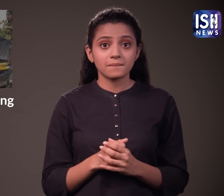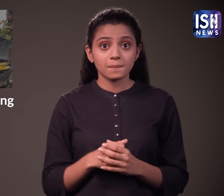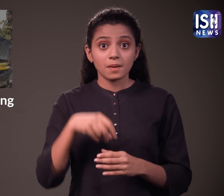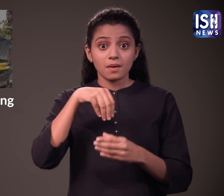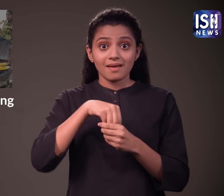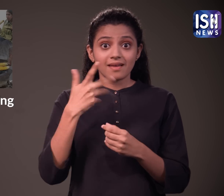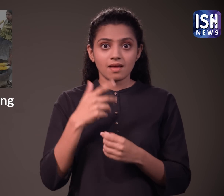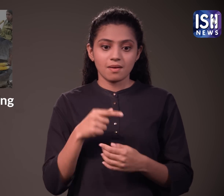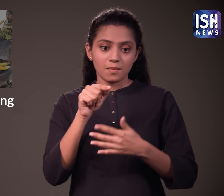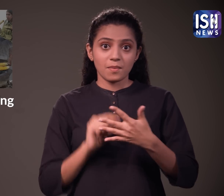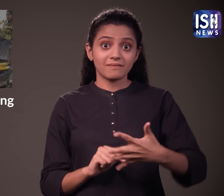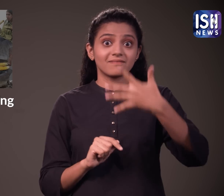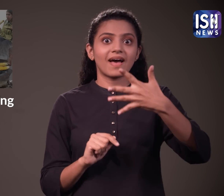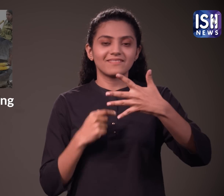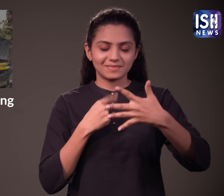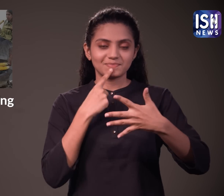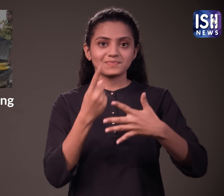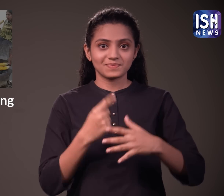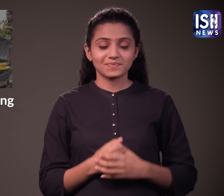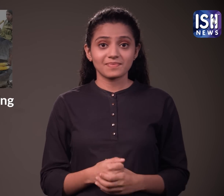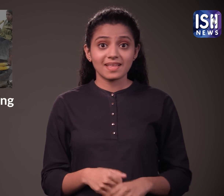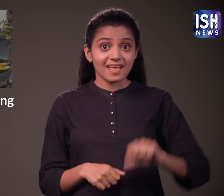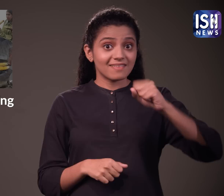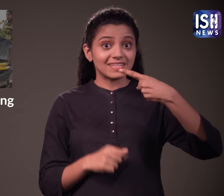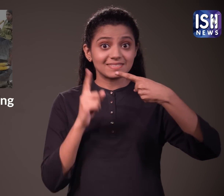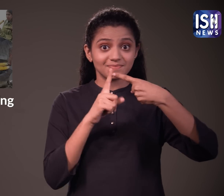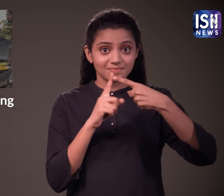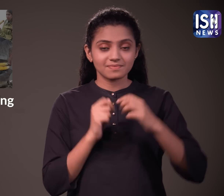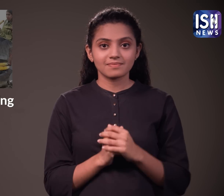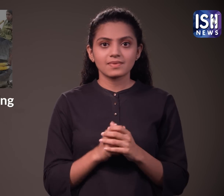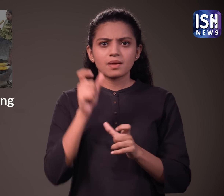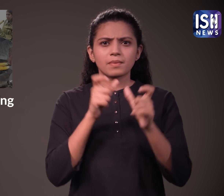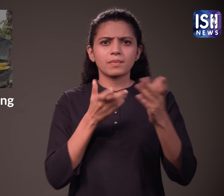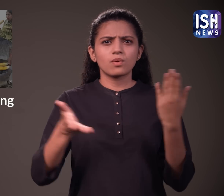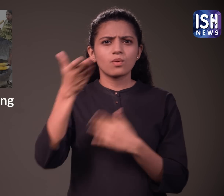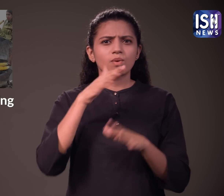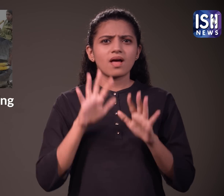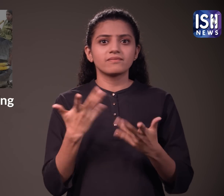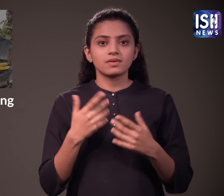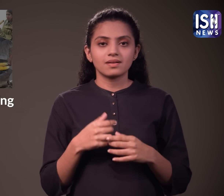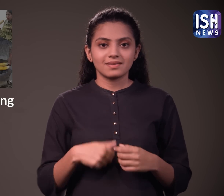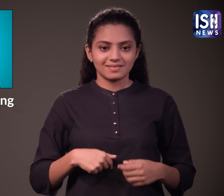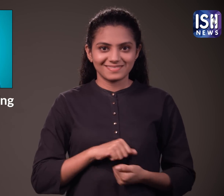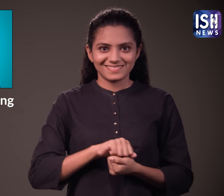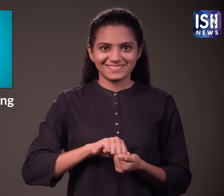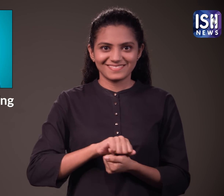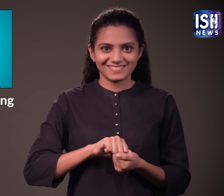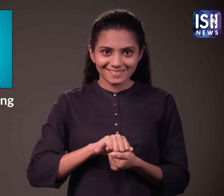यहां इसके शीर्ष पाँच स्वास्तलाब दिये गए हैं मक्का खाने से पाचन